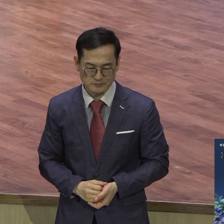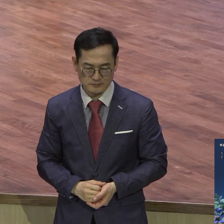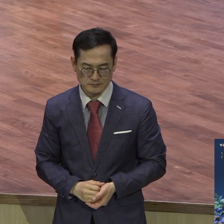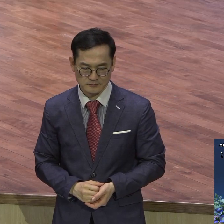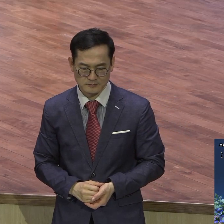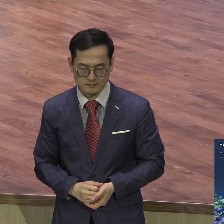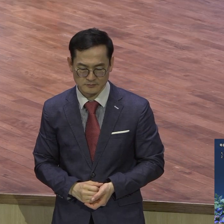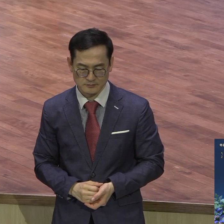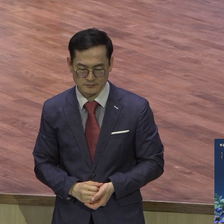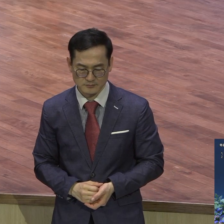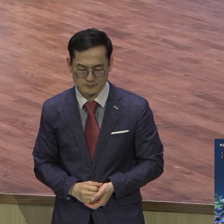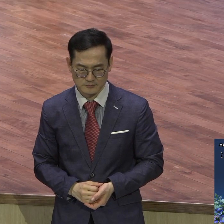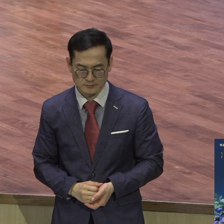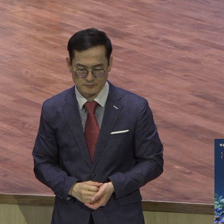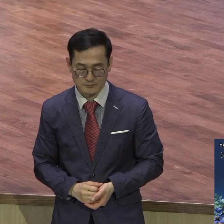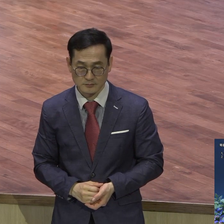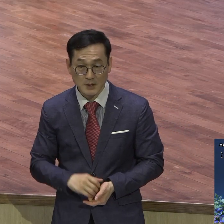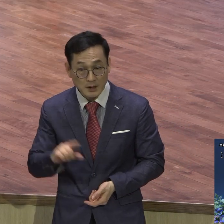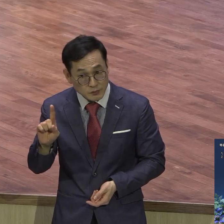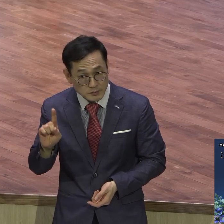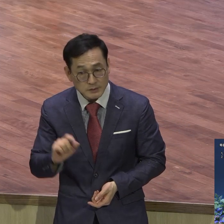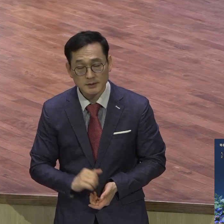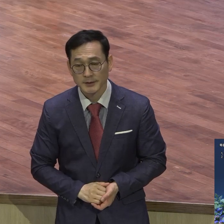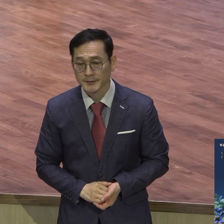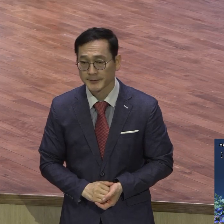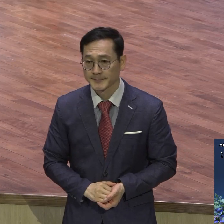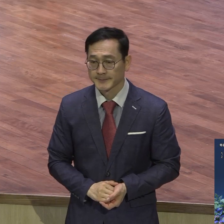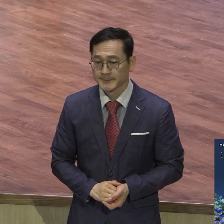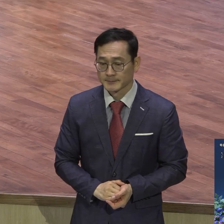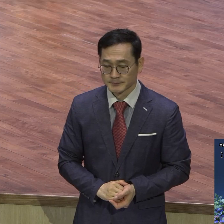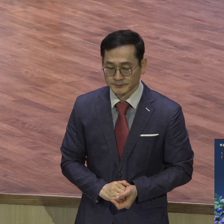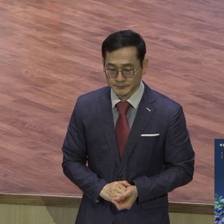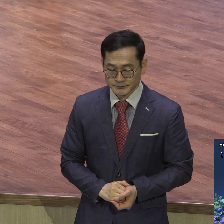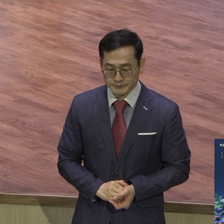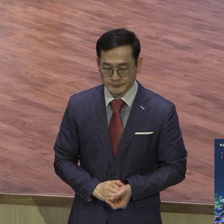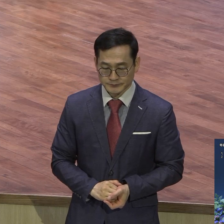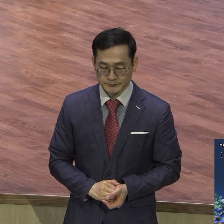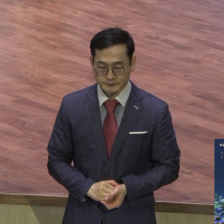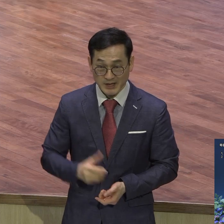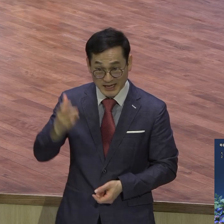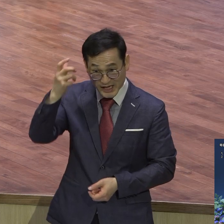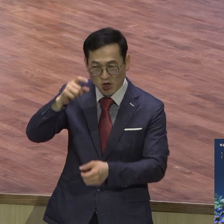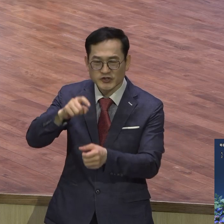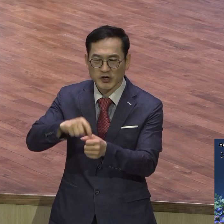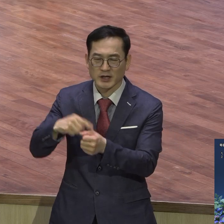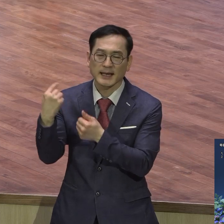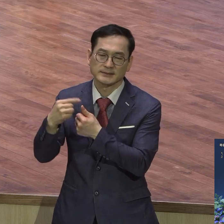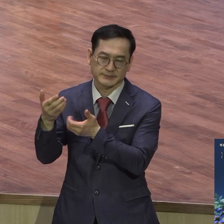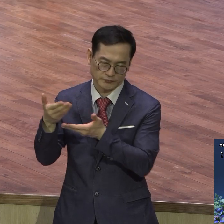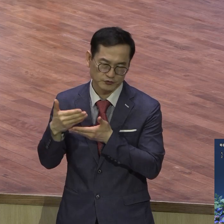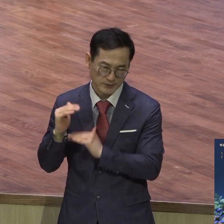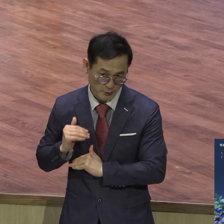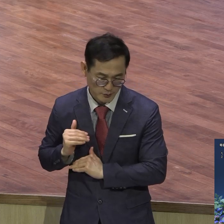같은 느낌을 주지만 그렇지 않습니다. 이 말씀은 앞의 말씀과 연결되어 아주 중요한 영적 교훈을 주고 있어요. 보면